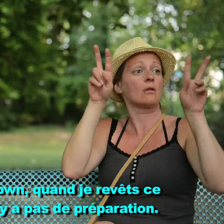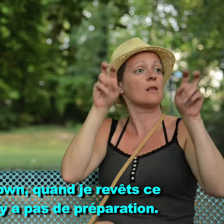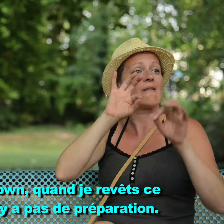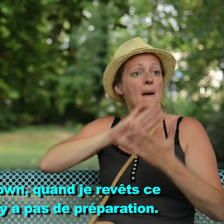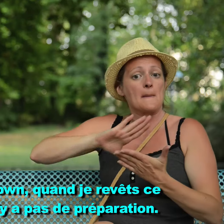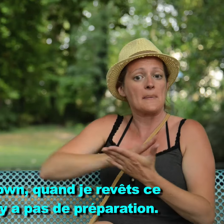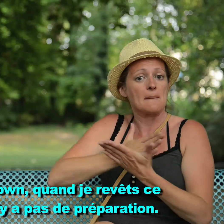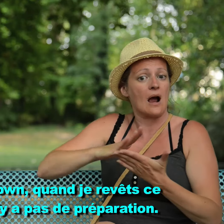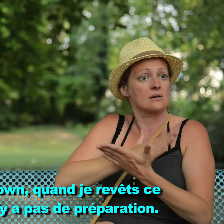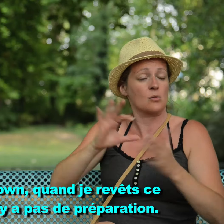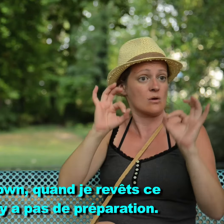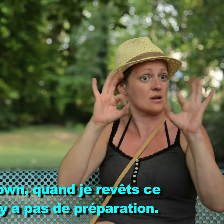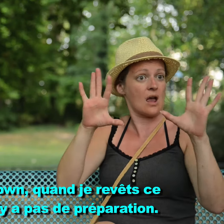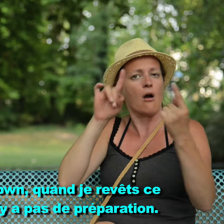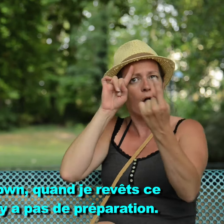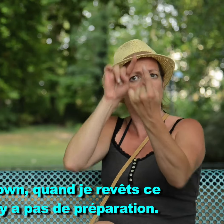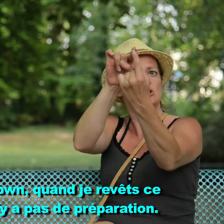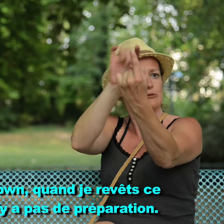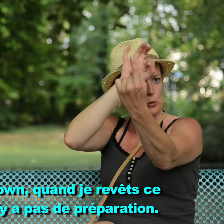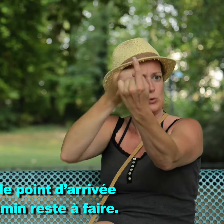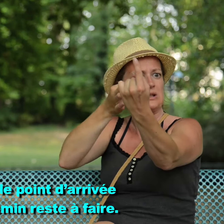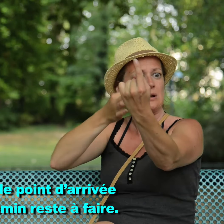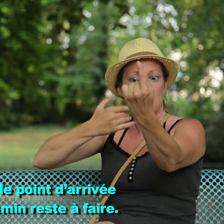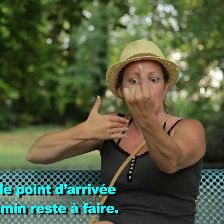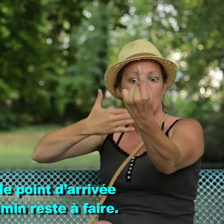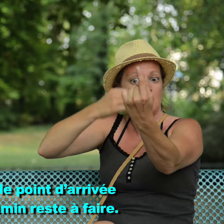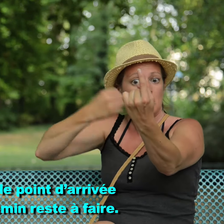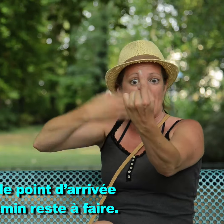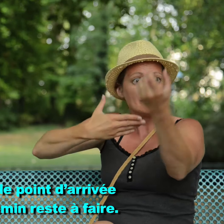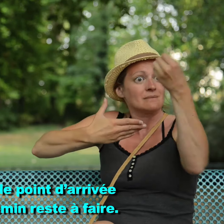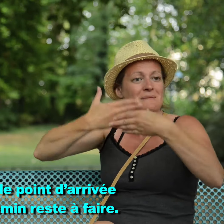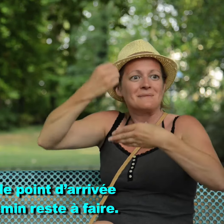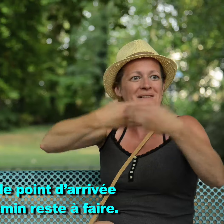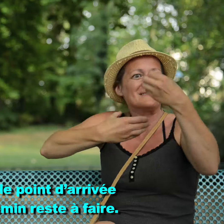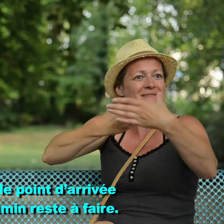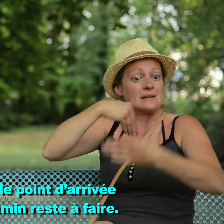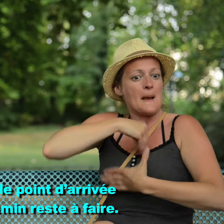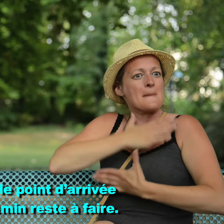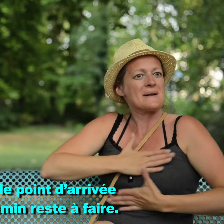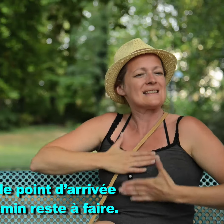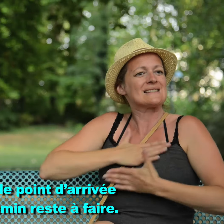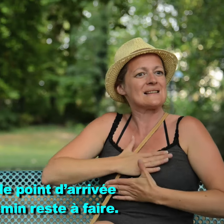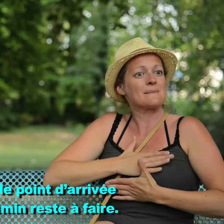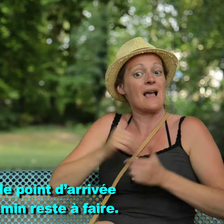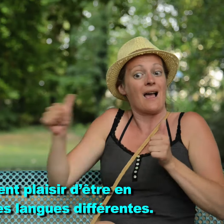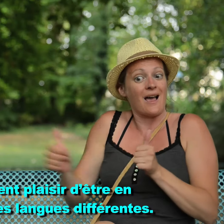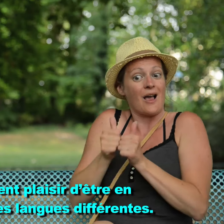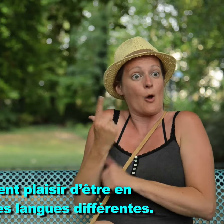personnage, il n'y pas de préparation. On connaît le point d'arrivée mais le chemin est à faire. Donc